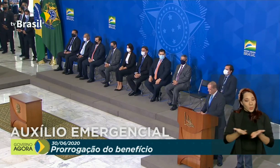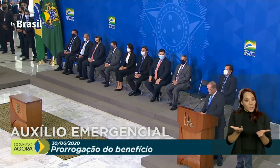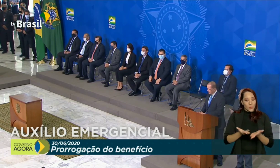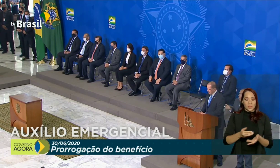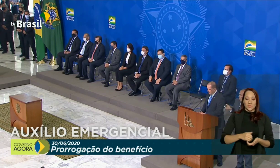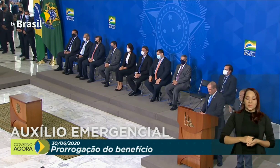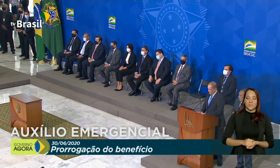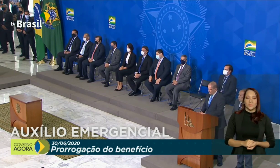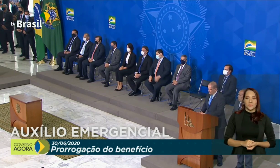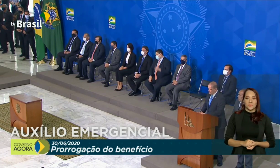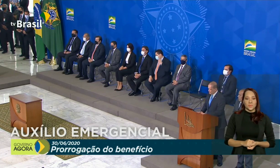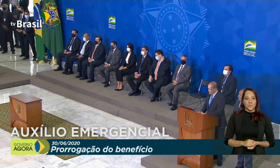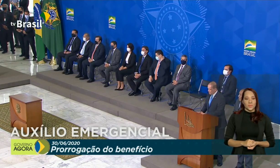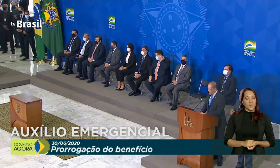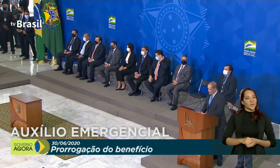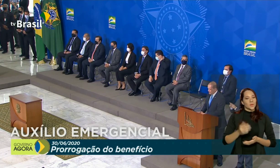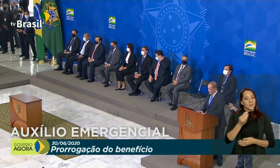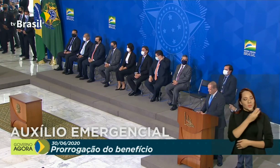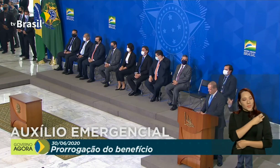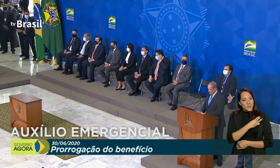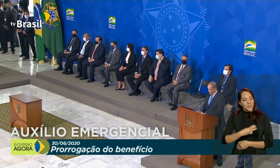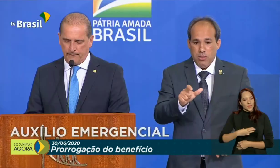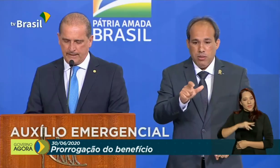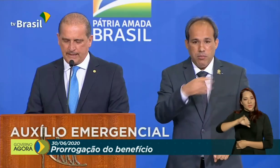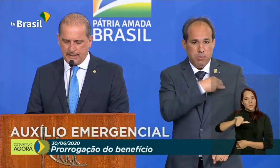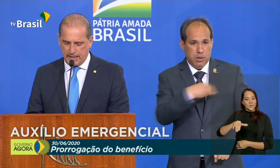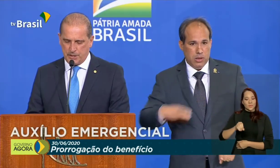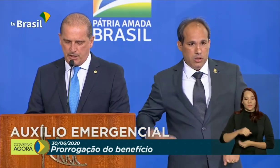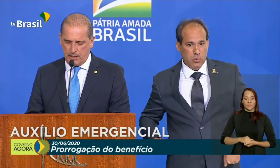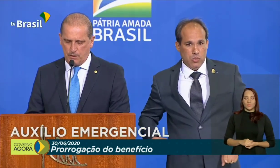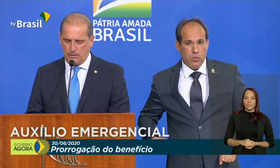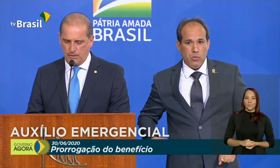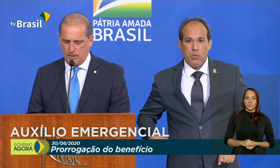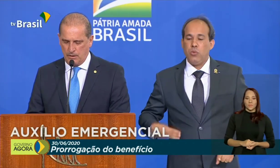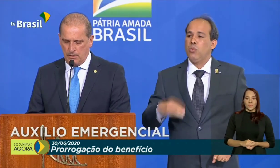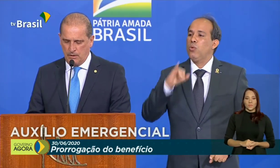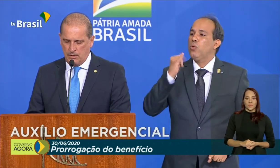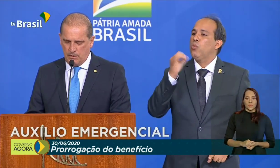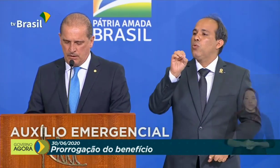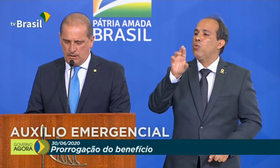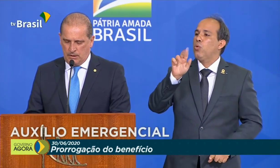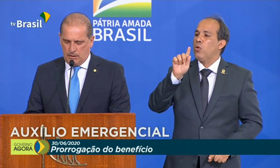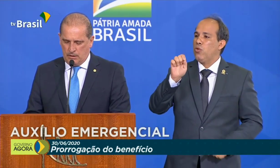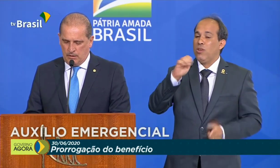hoje, ministro Jorge, da Secretaria-Geral,